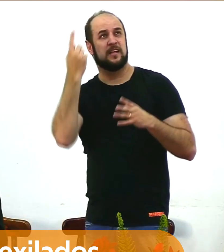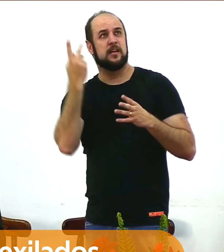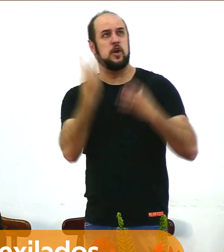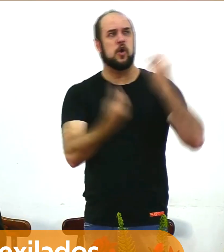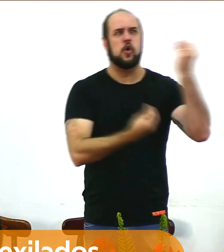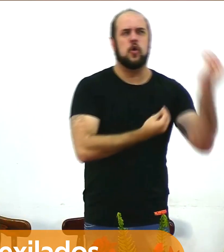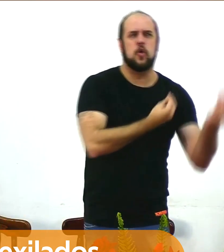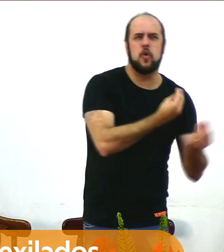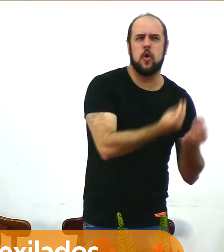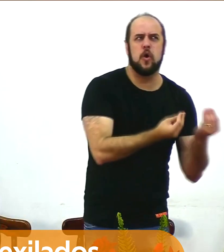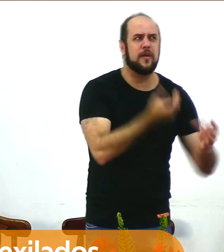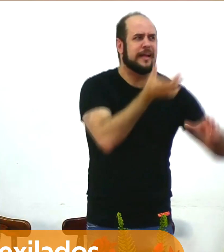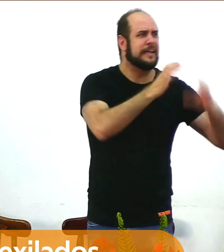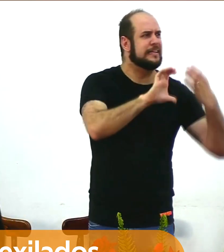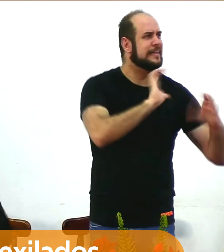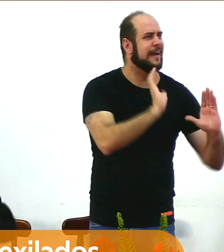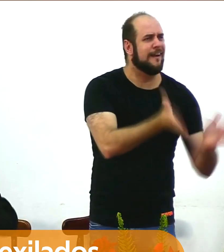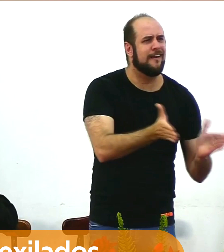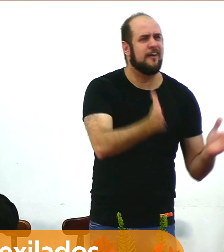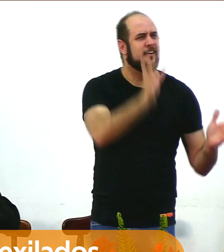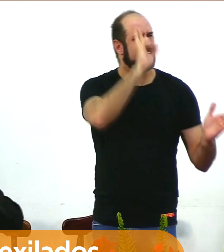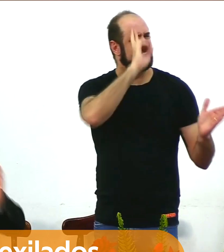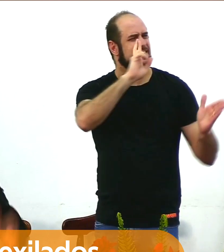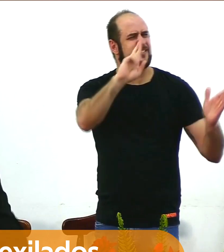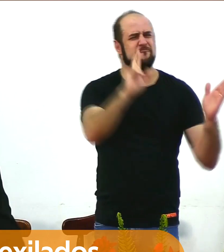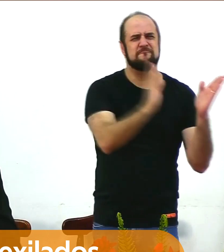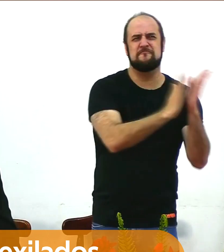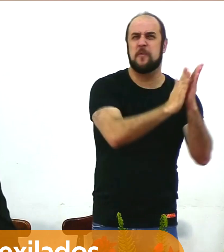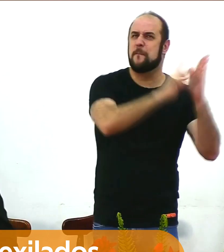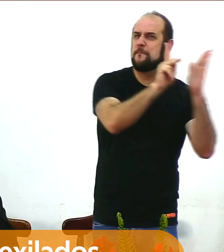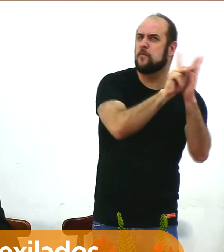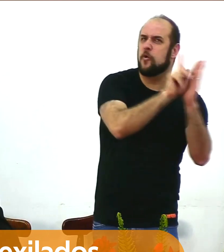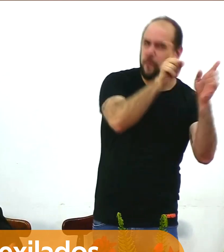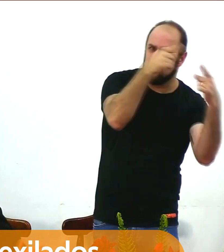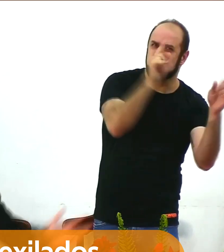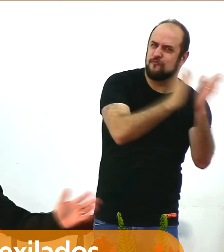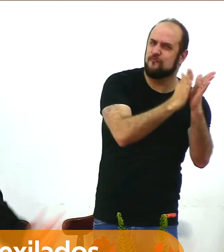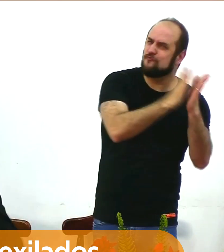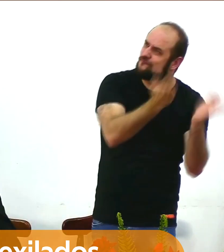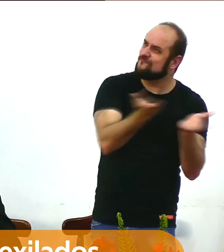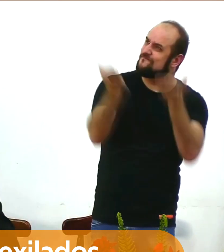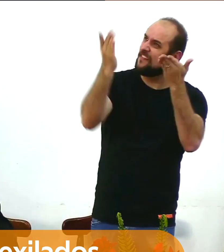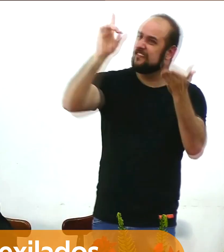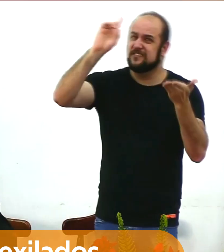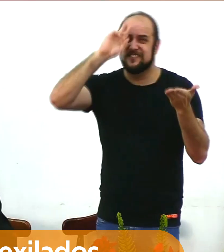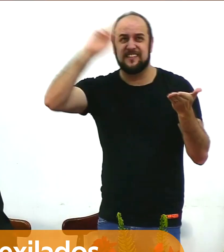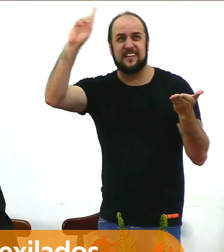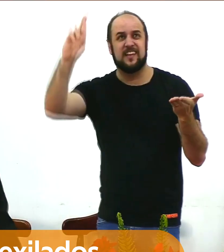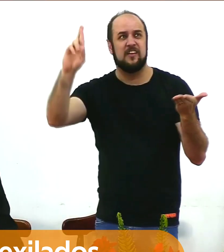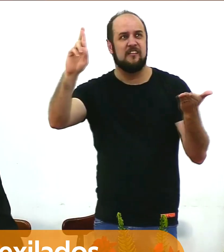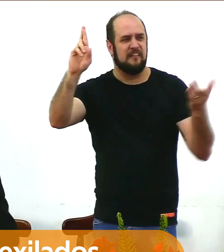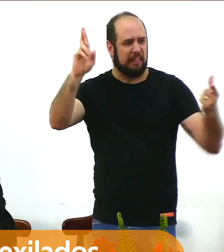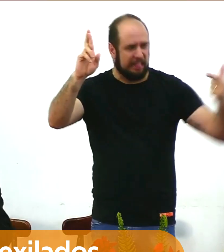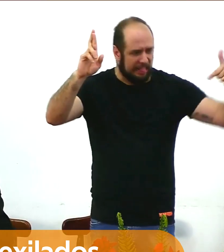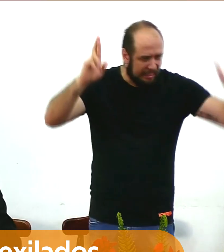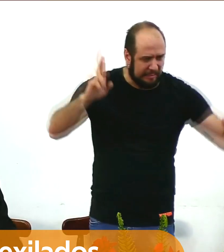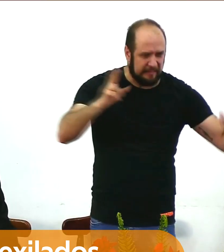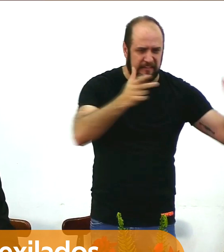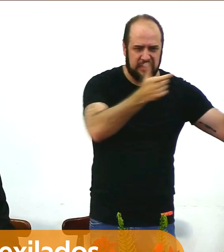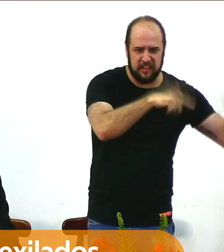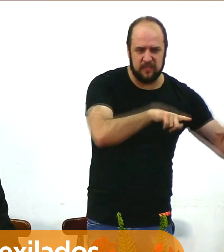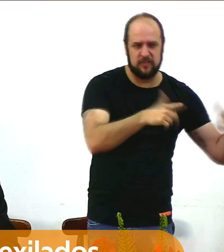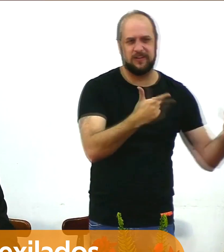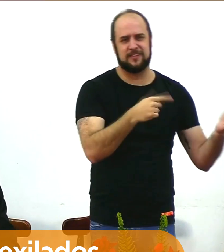terra estranha? A terra estranha que ele está falando aqui é uma